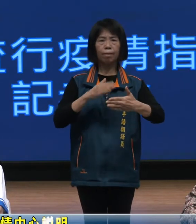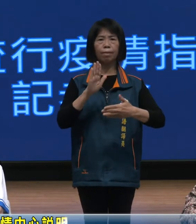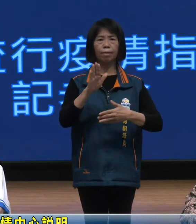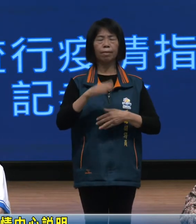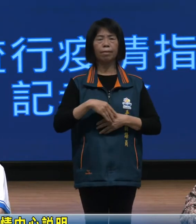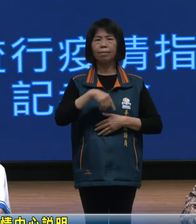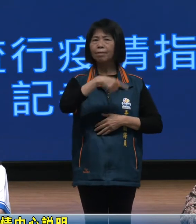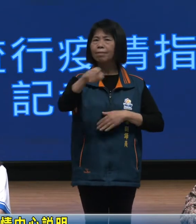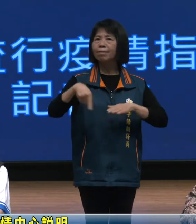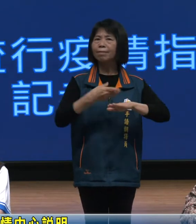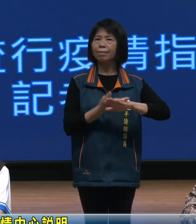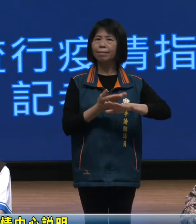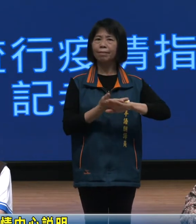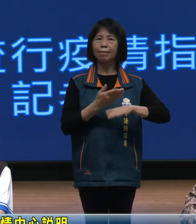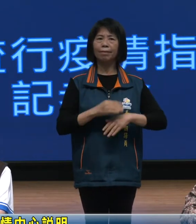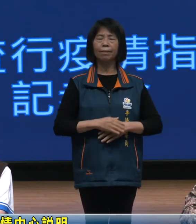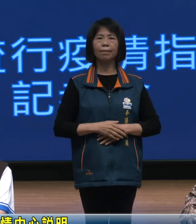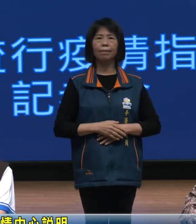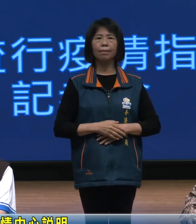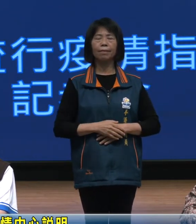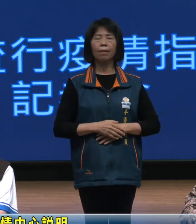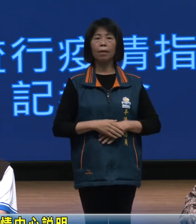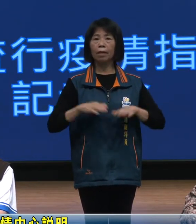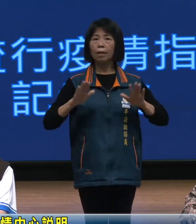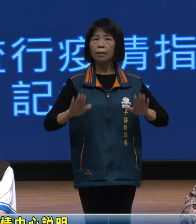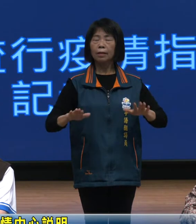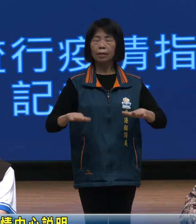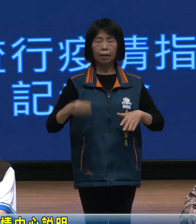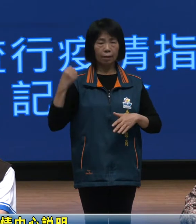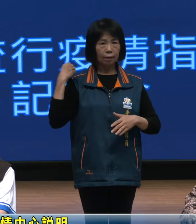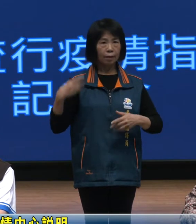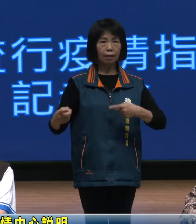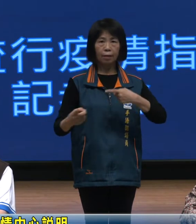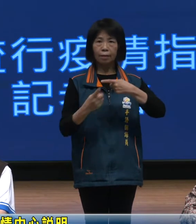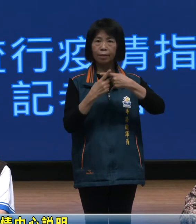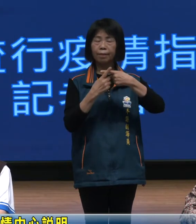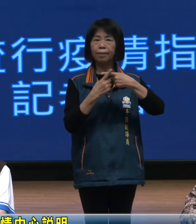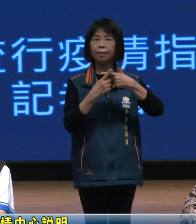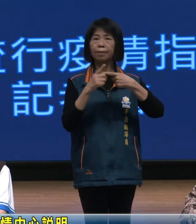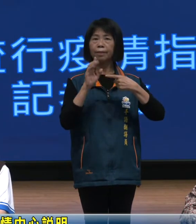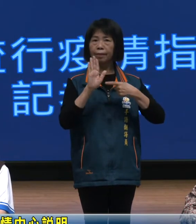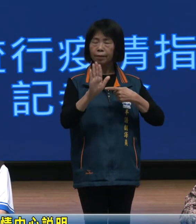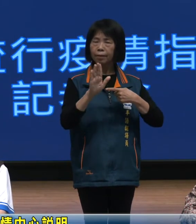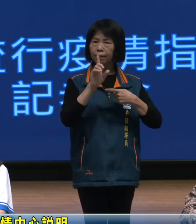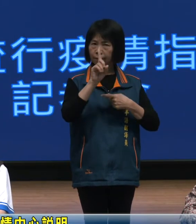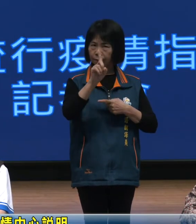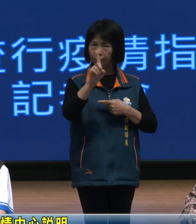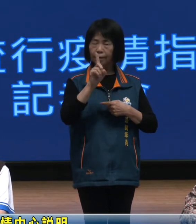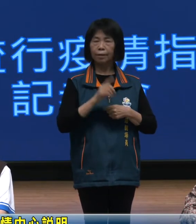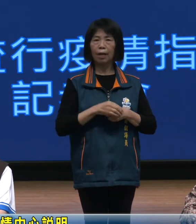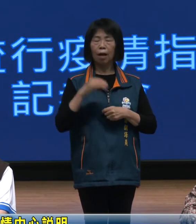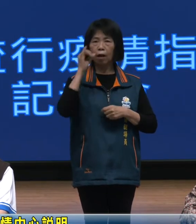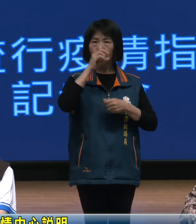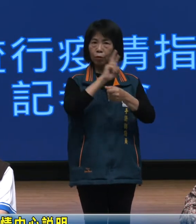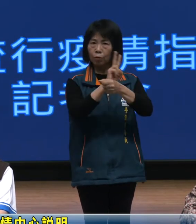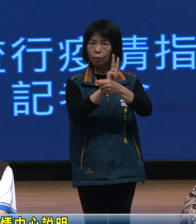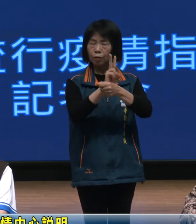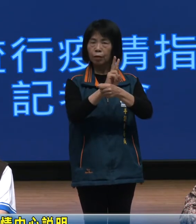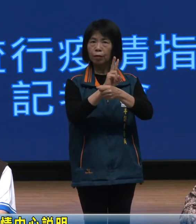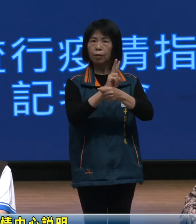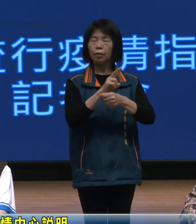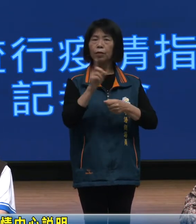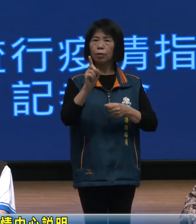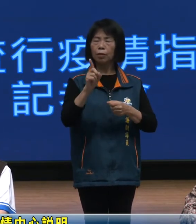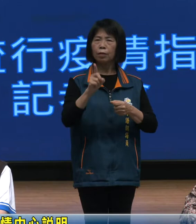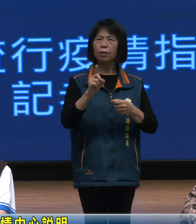分比较不用担心。那另外今天新的部分是有一个在我们秀林地区有一个满月